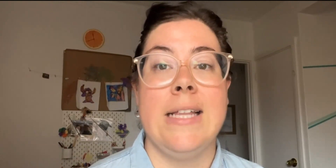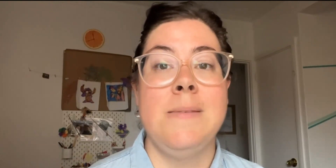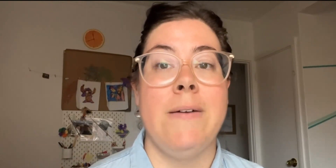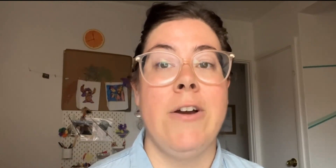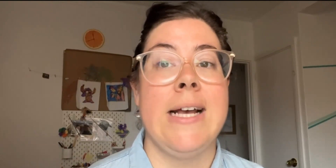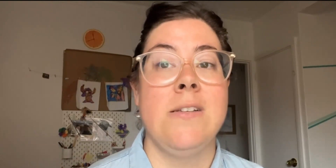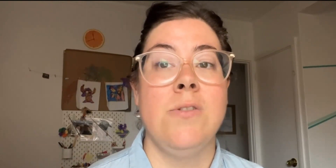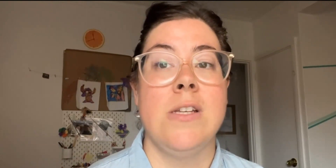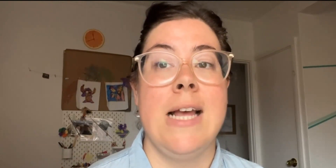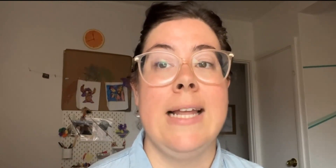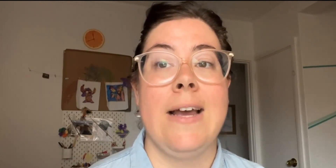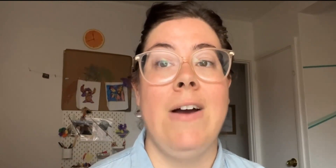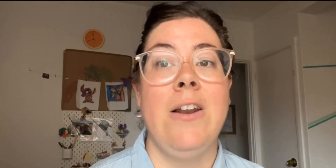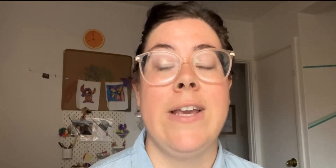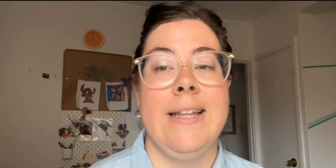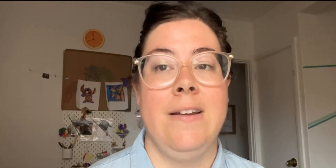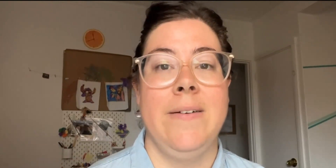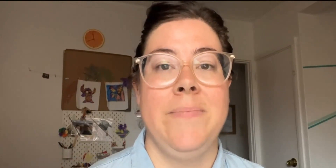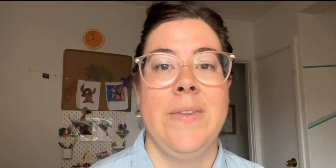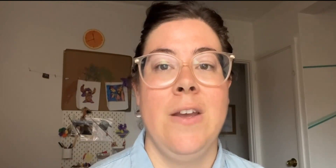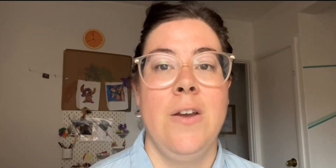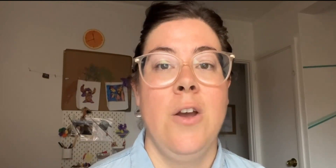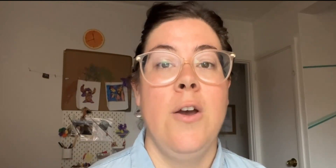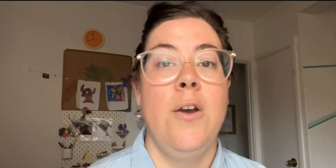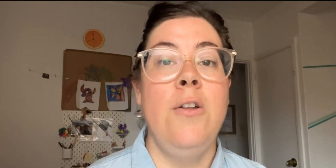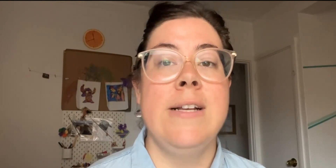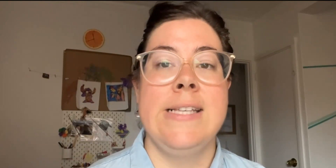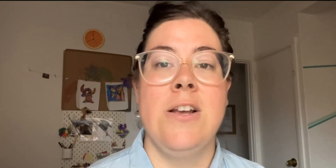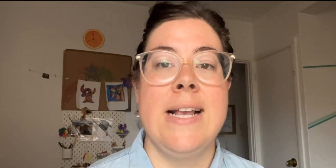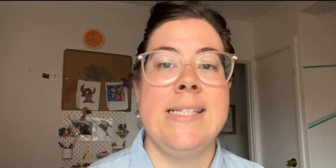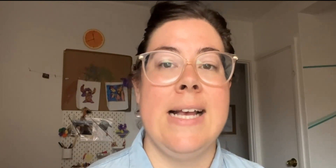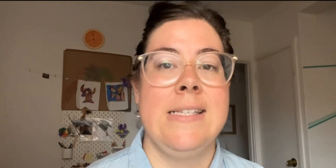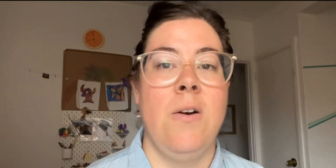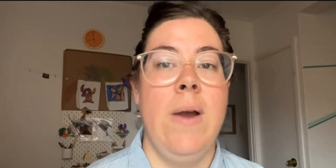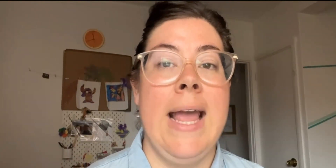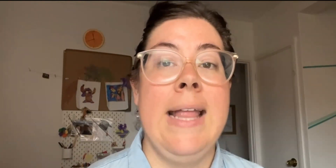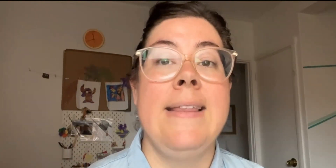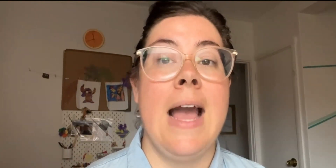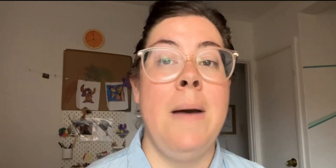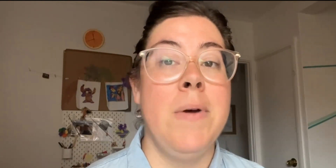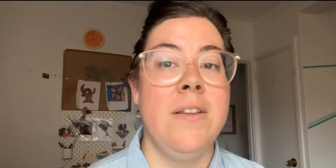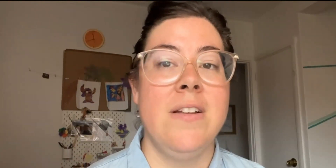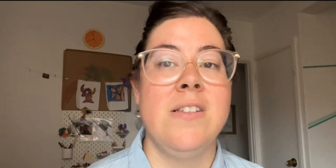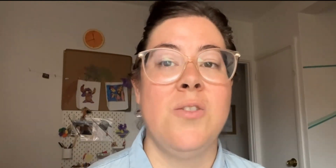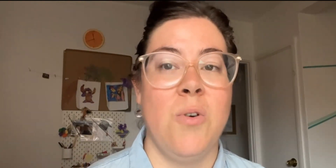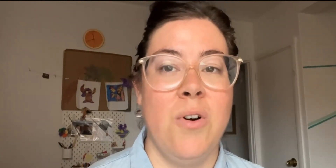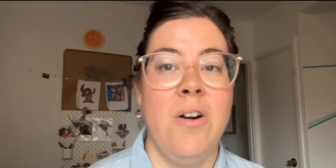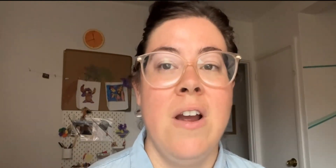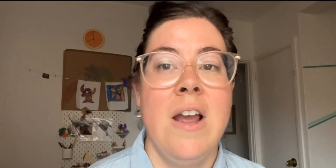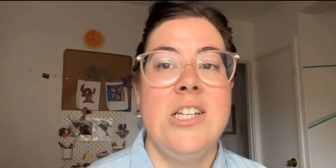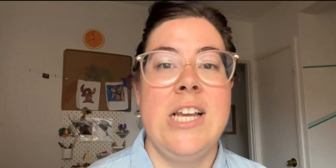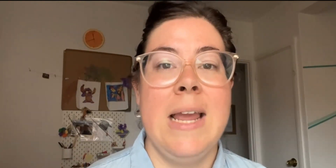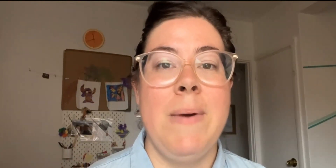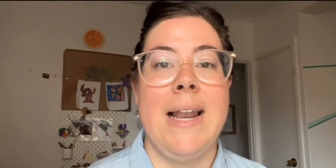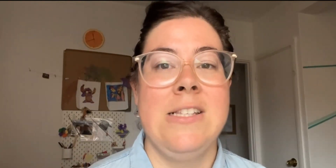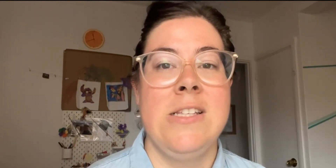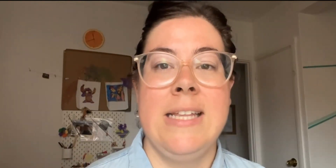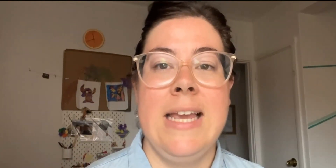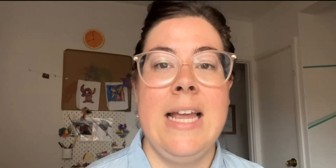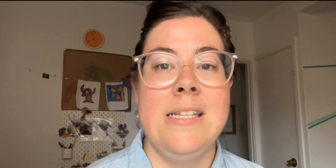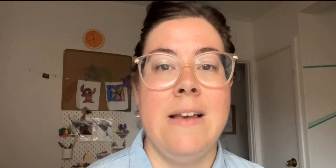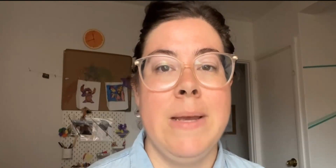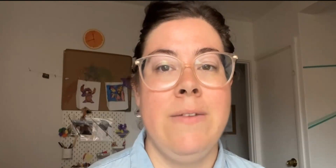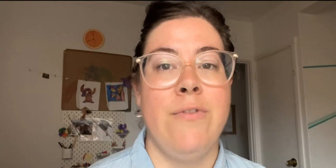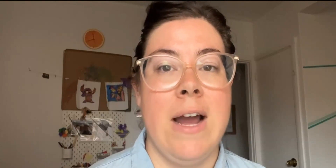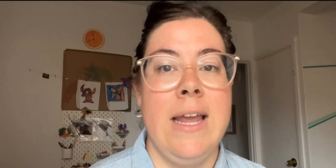90 organismes à vocation sociale à travers le Canada. Une de ces organisations est The Abundance Store, gérée par la